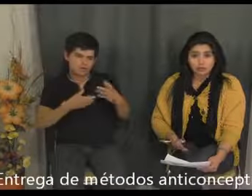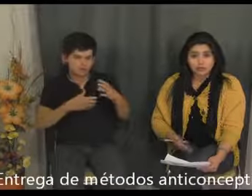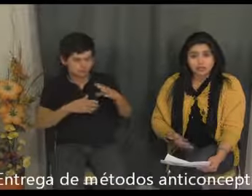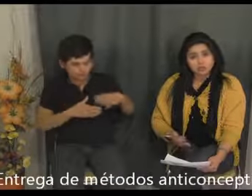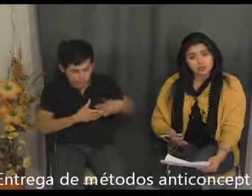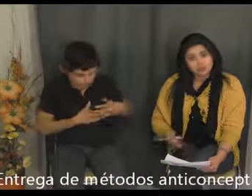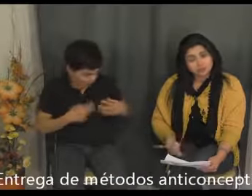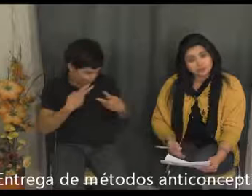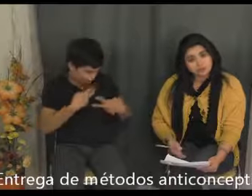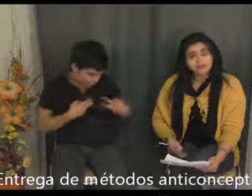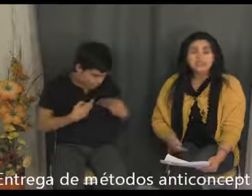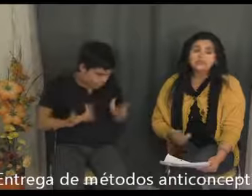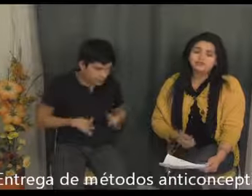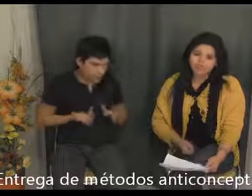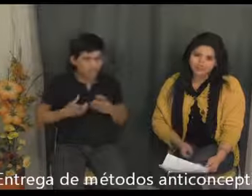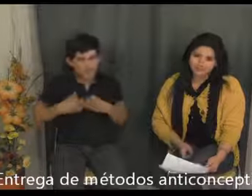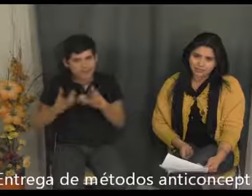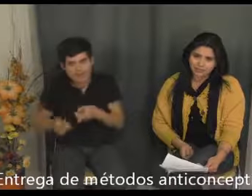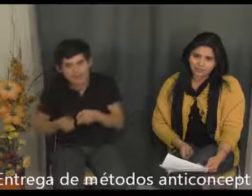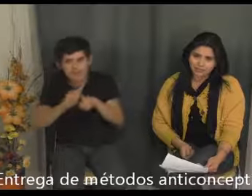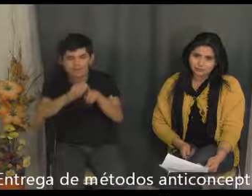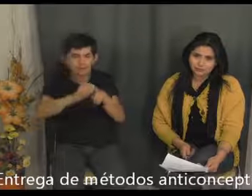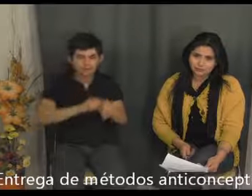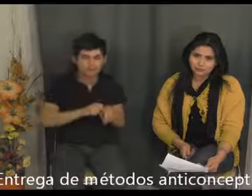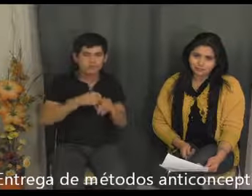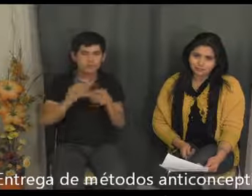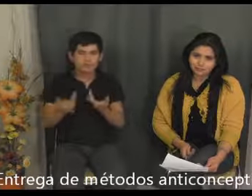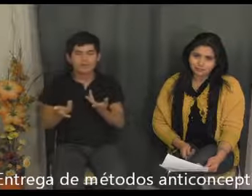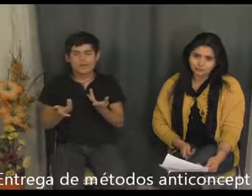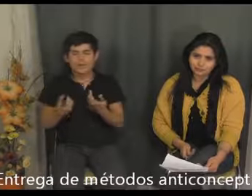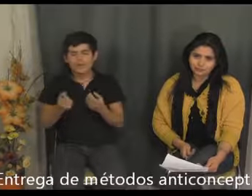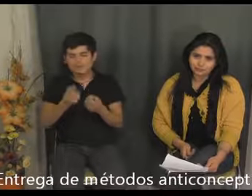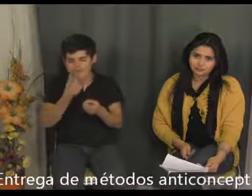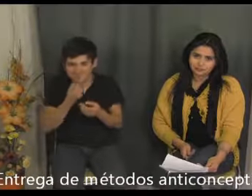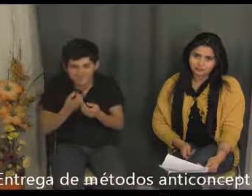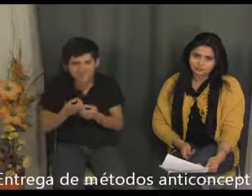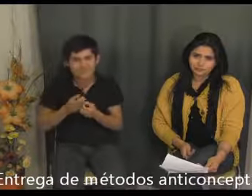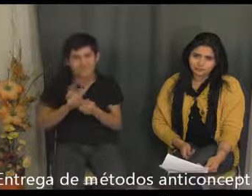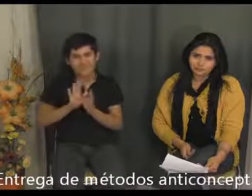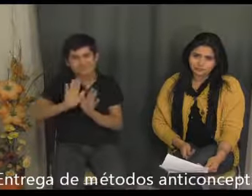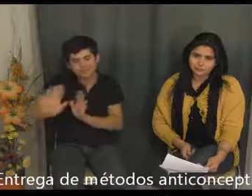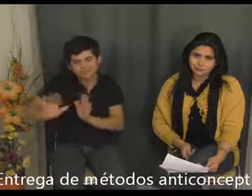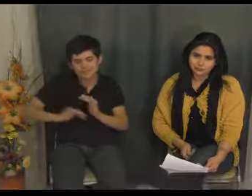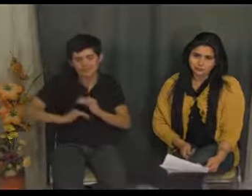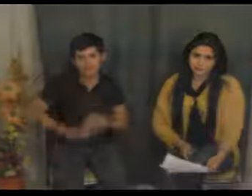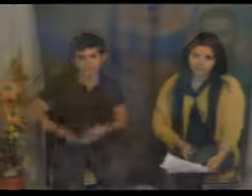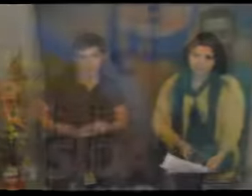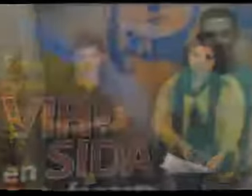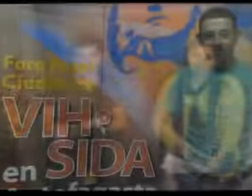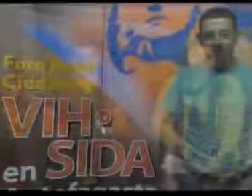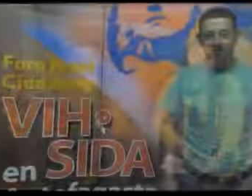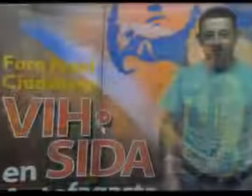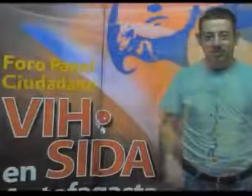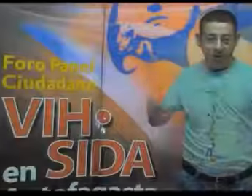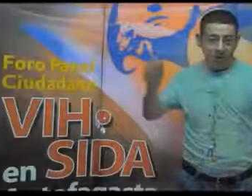métodos anticonceptivos y preservativos.